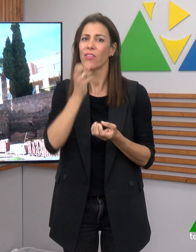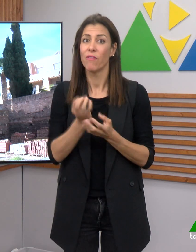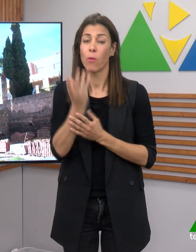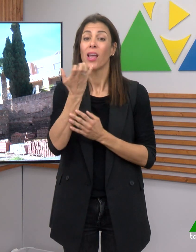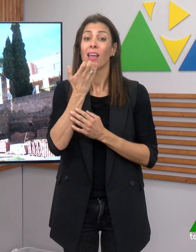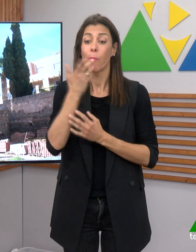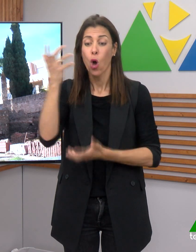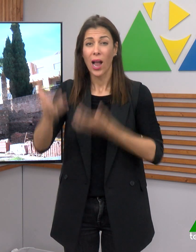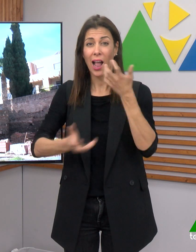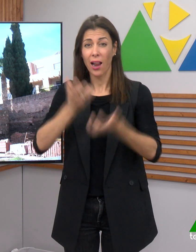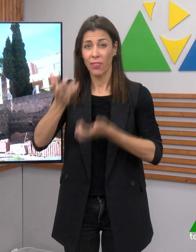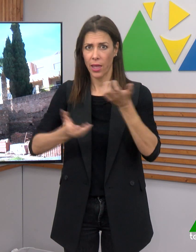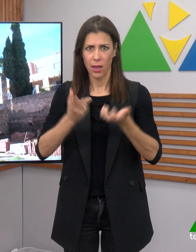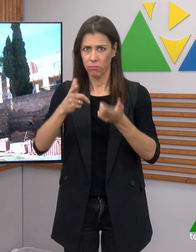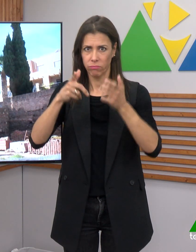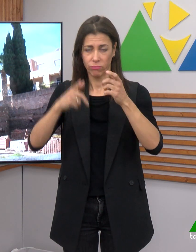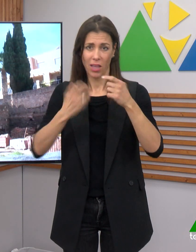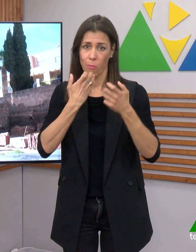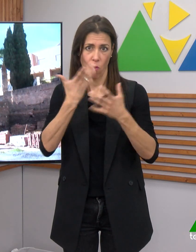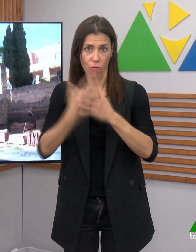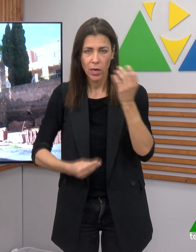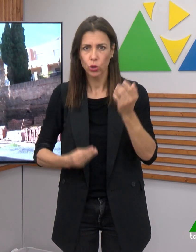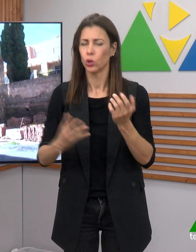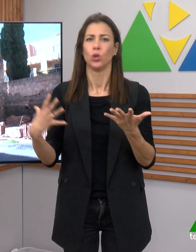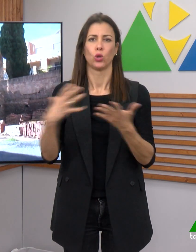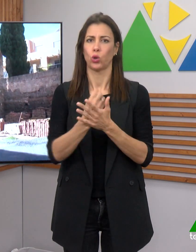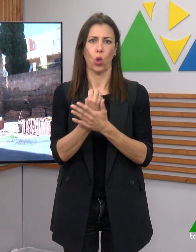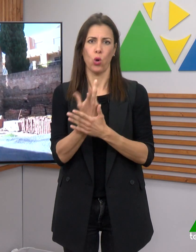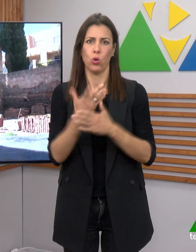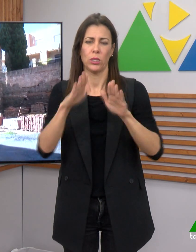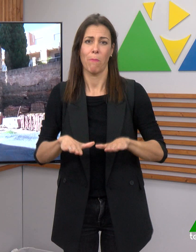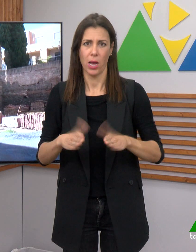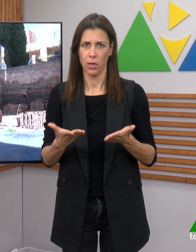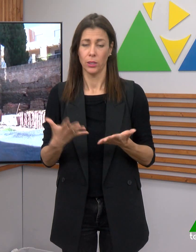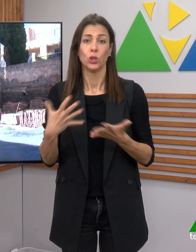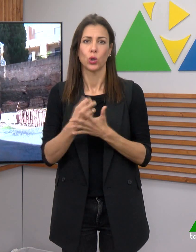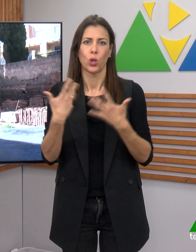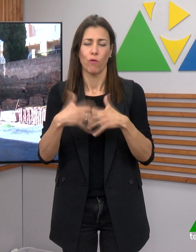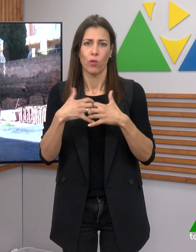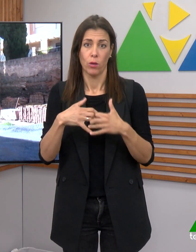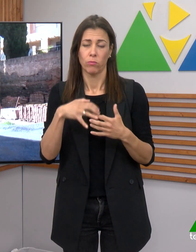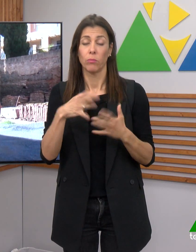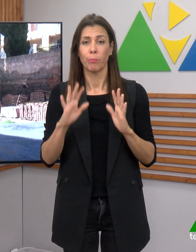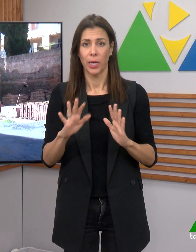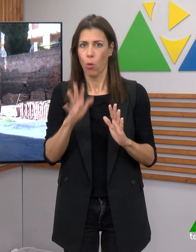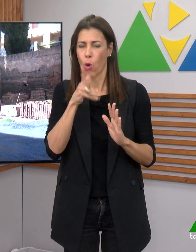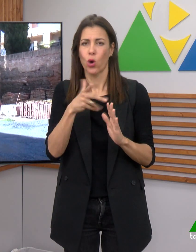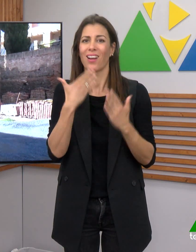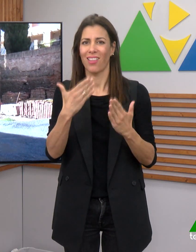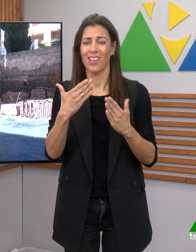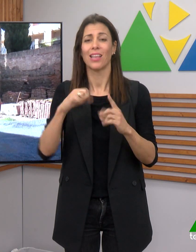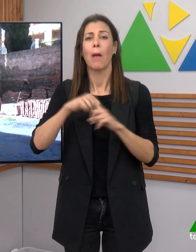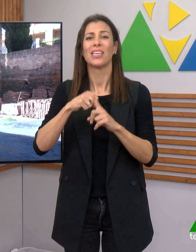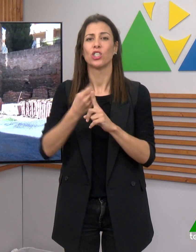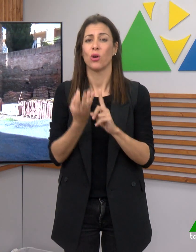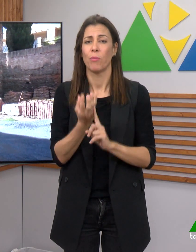fallaban, se paraba recto, se para todo, es decir, todo funcionaba con la presión, con el vapor. Y lógicamente,